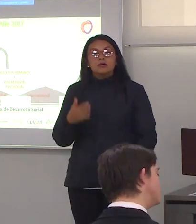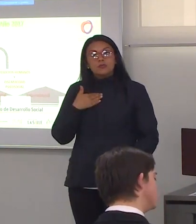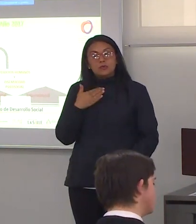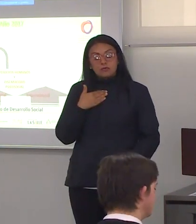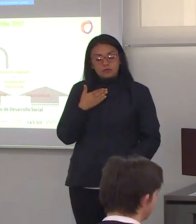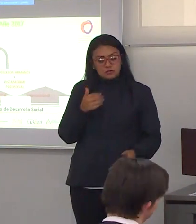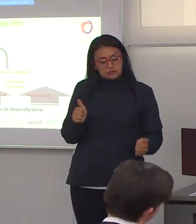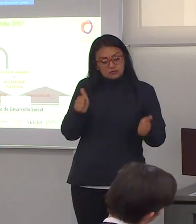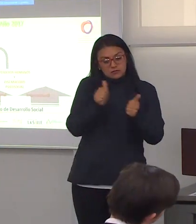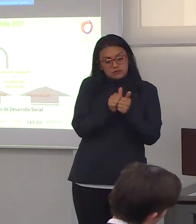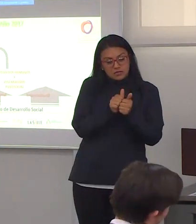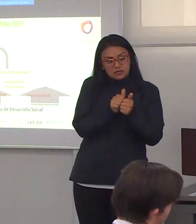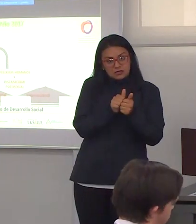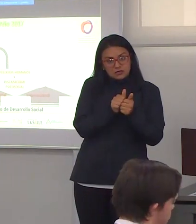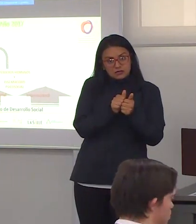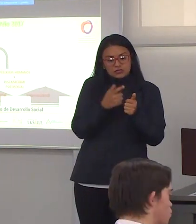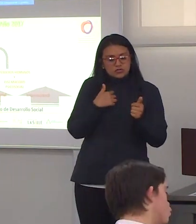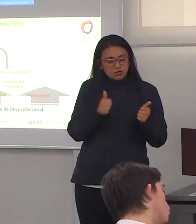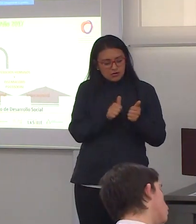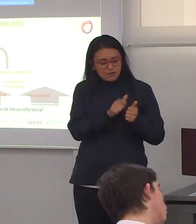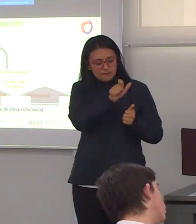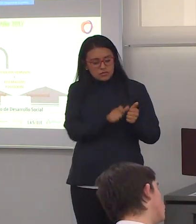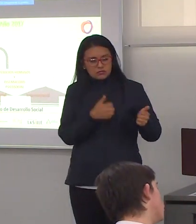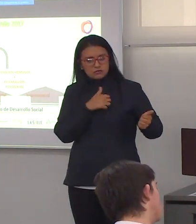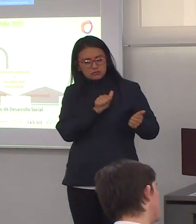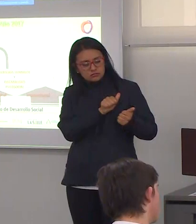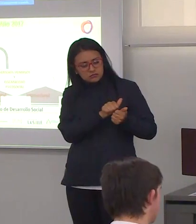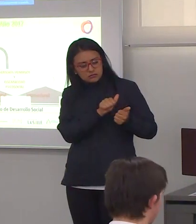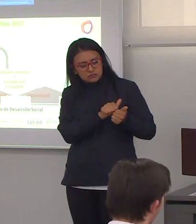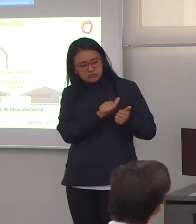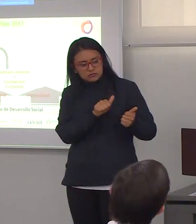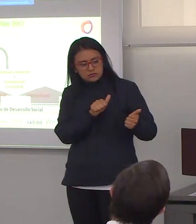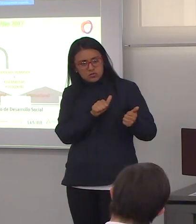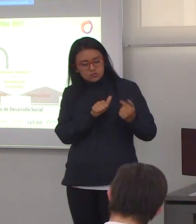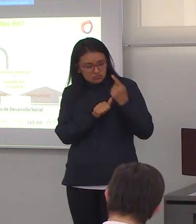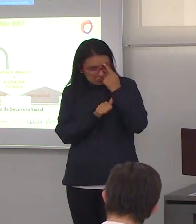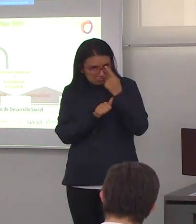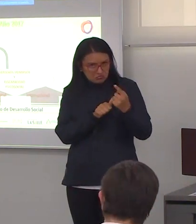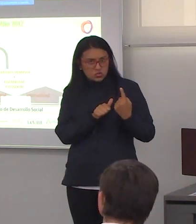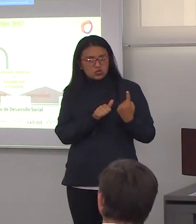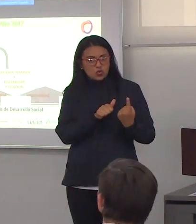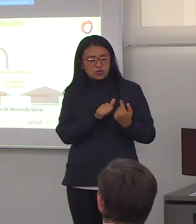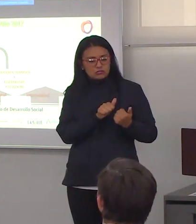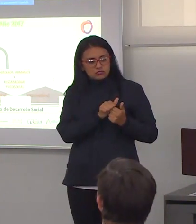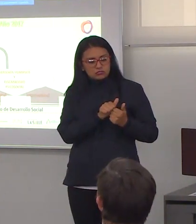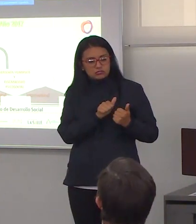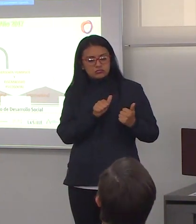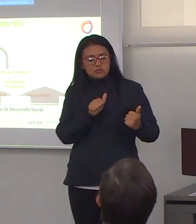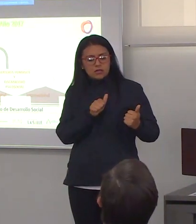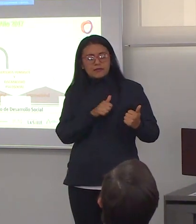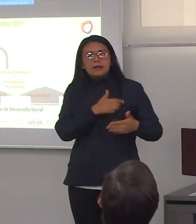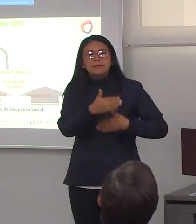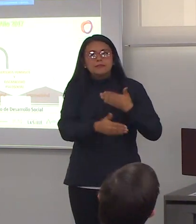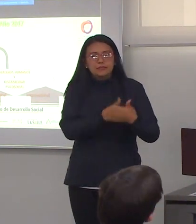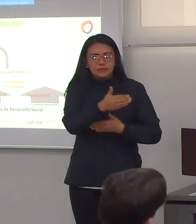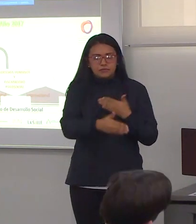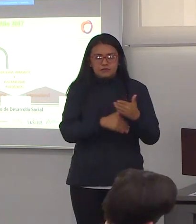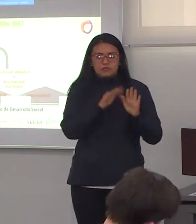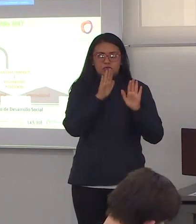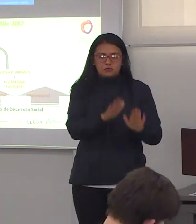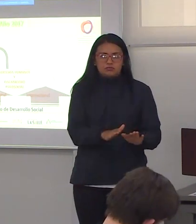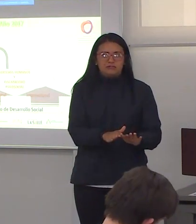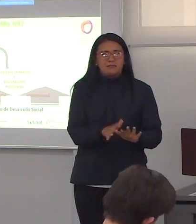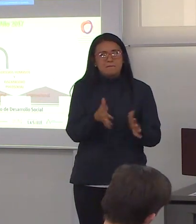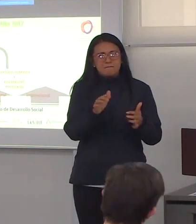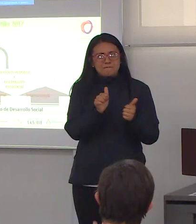acompañado yo voy al lado de la persona y la persona va caminando solita simplemente acompaña su proceso un